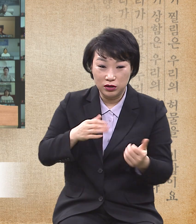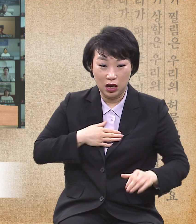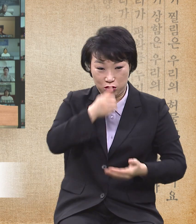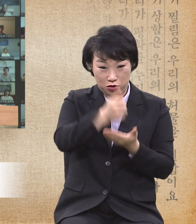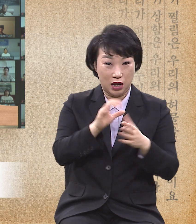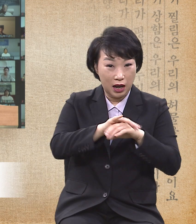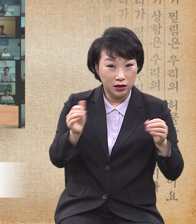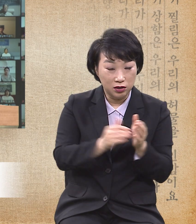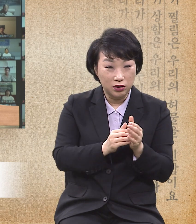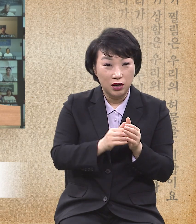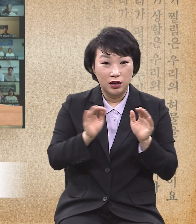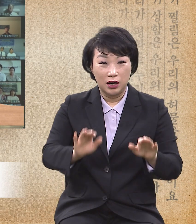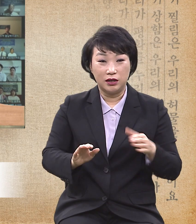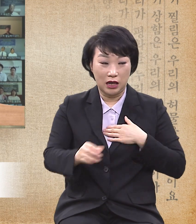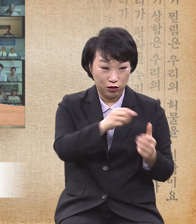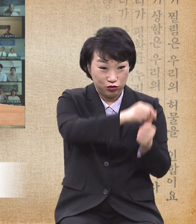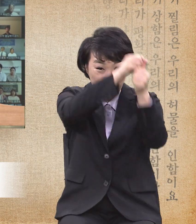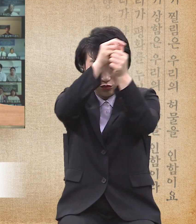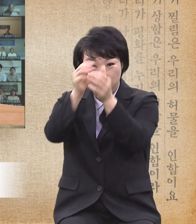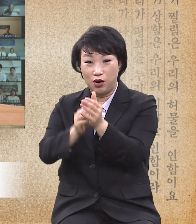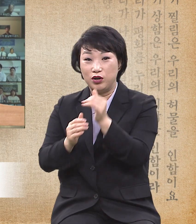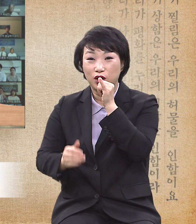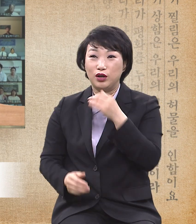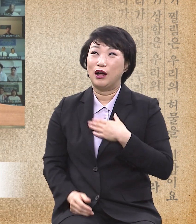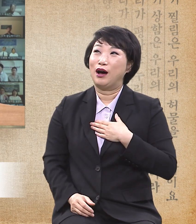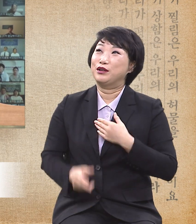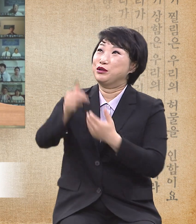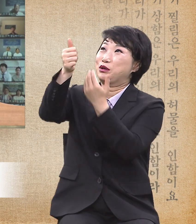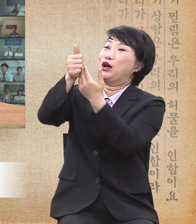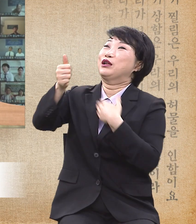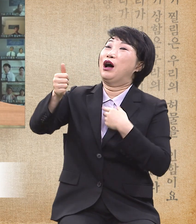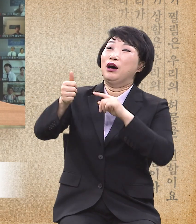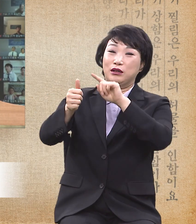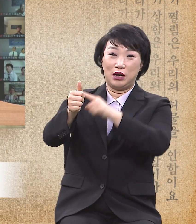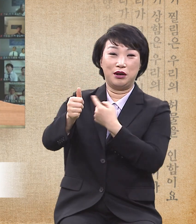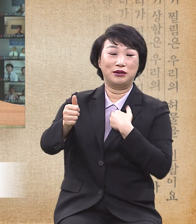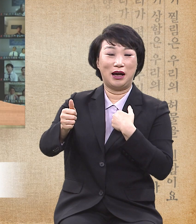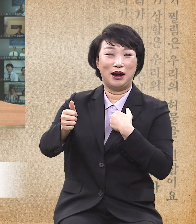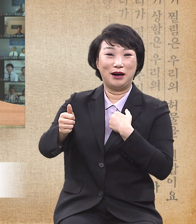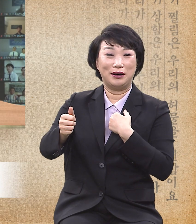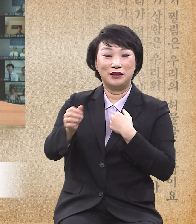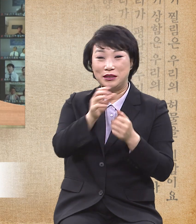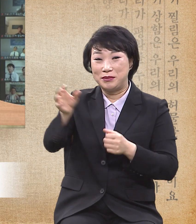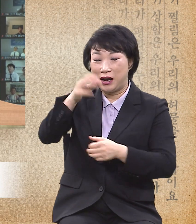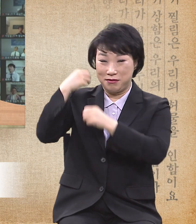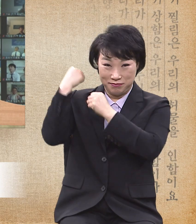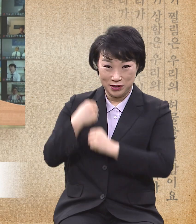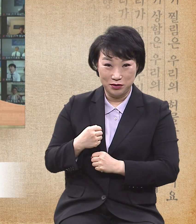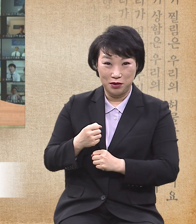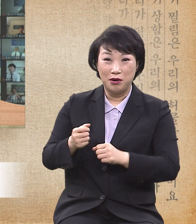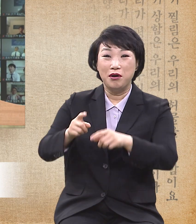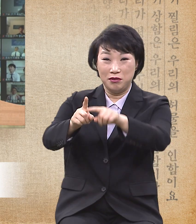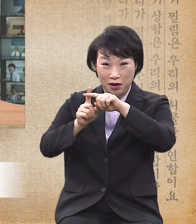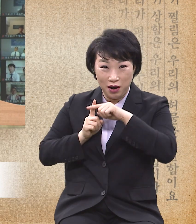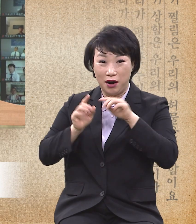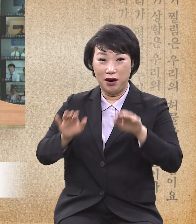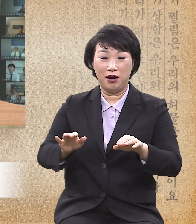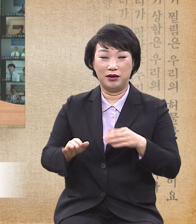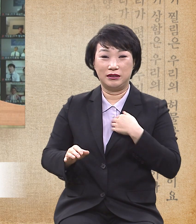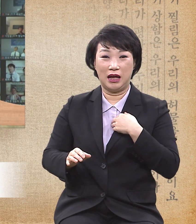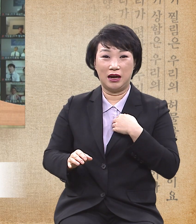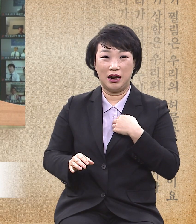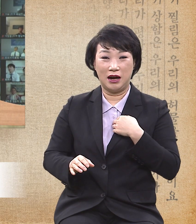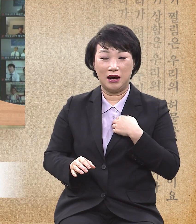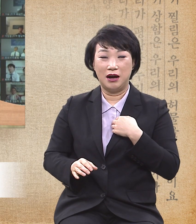파괴시키고 해결하고 나를 구원했다면 그분 앞에 당연히 나도 십자가를 지고 죽을지언정